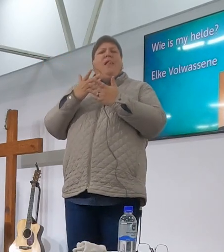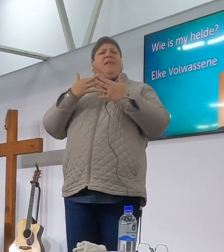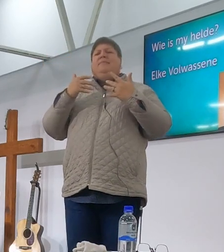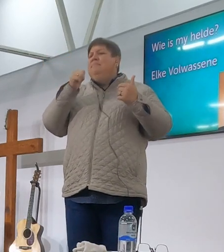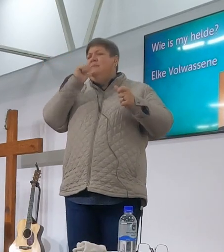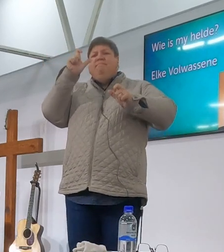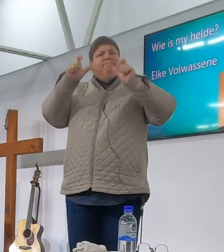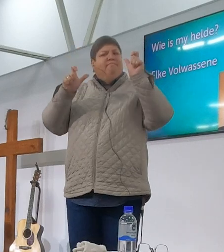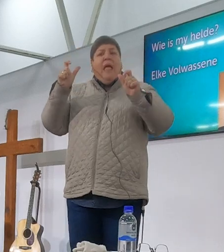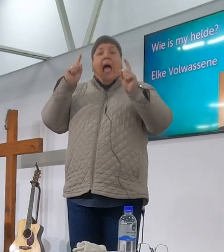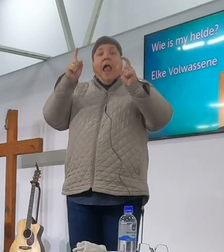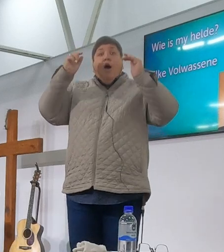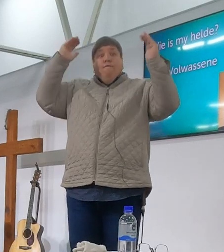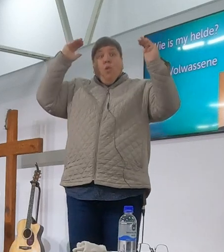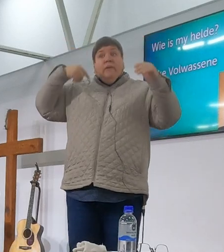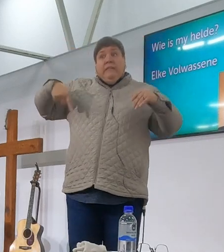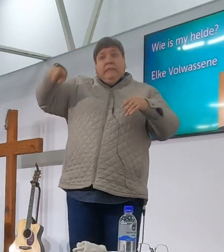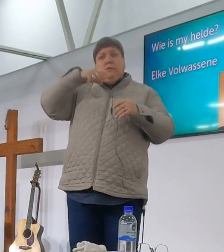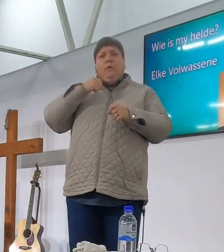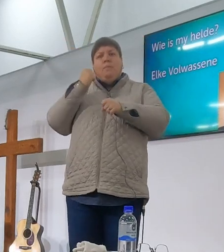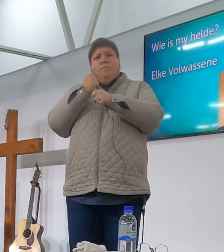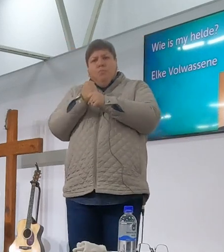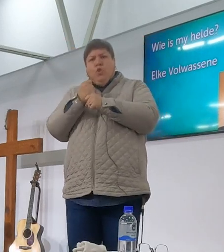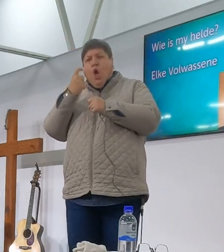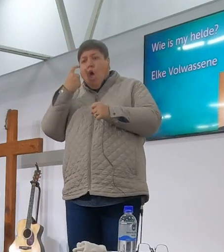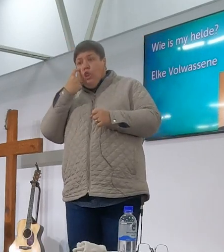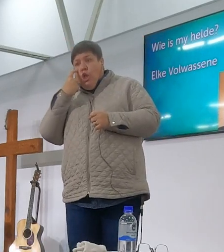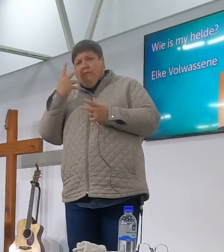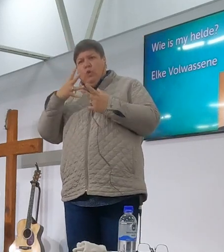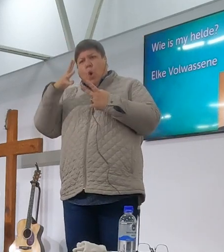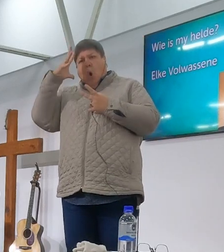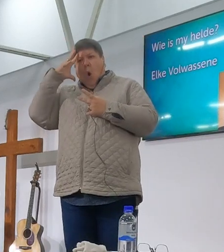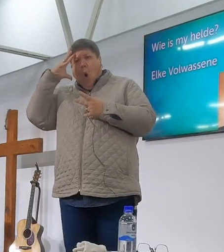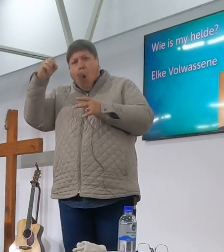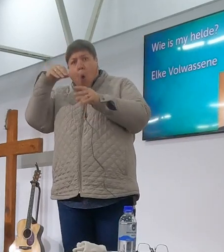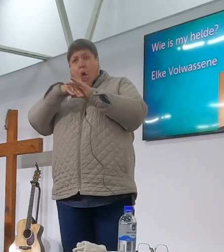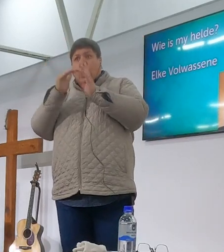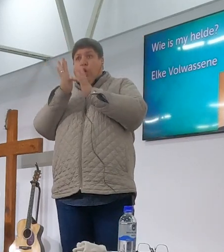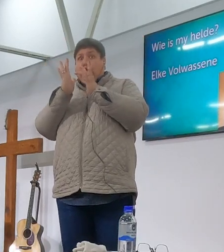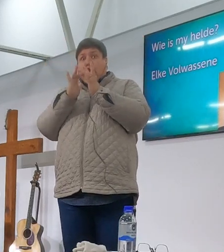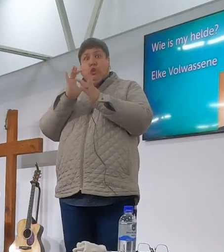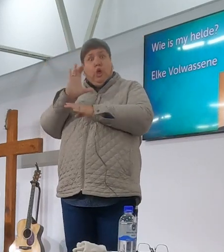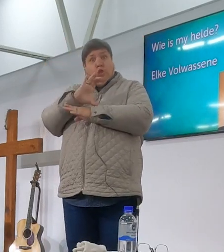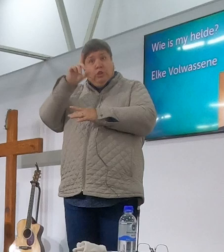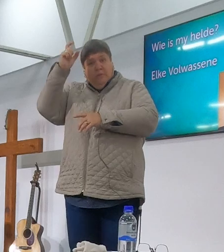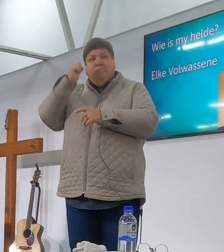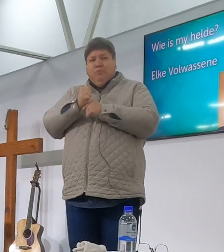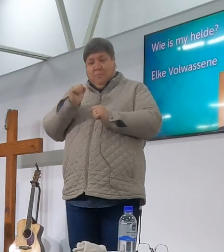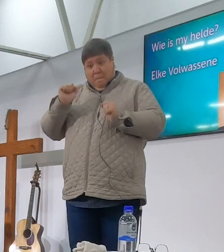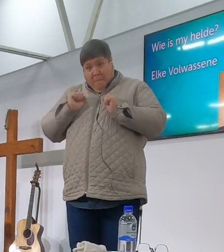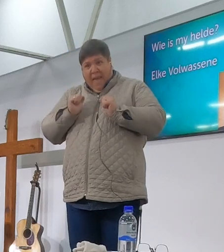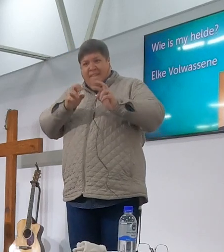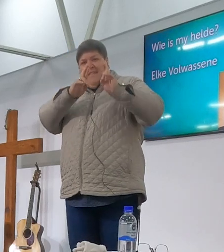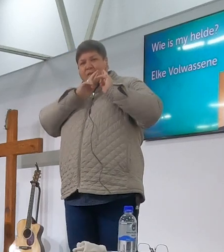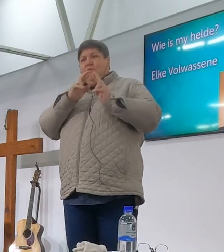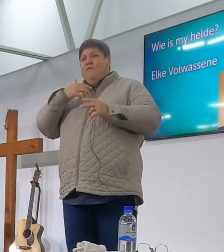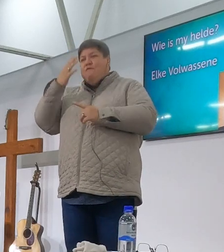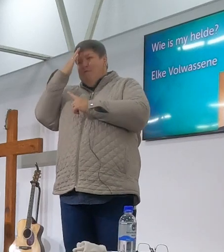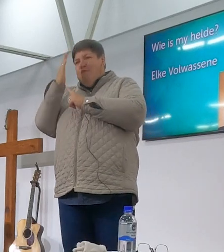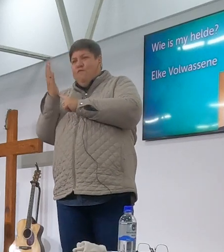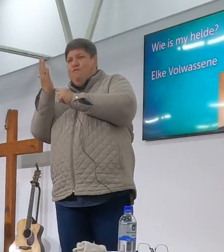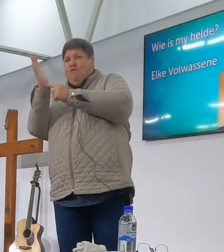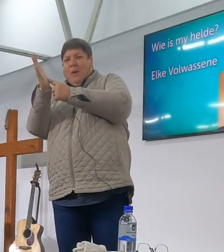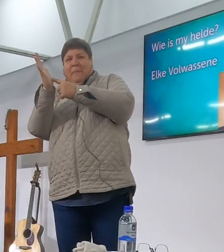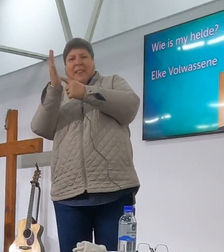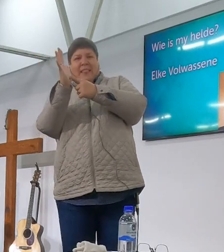Dis elke volwassene wat 'n getuienis het dat hy Jesus Christus ken as Verlosser en Saligmaker, het die verantwoordelikheid. Hoe oud is jy om 'n